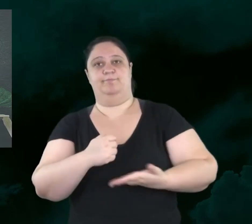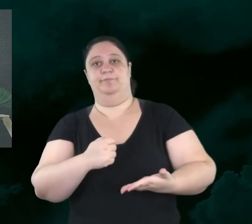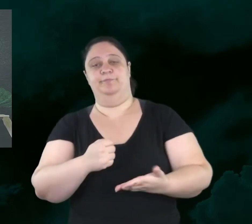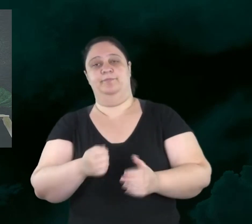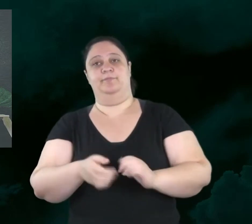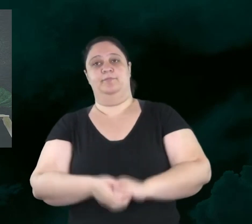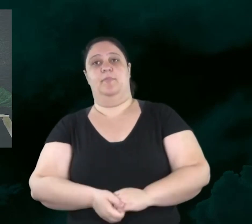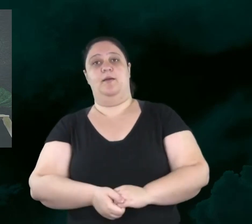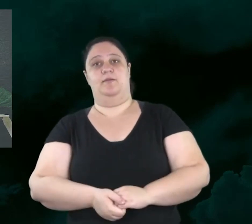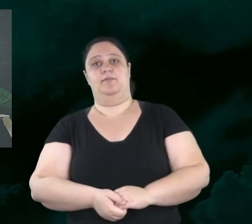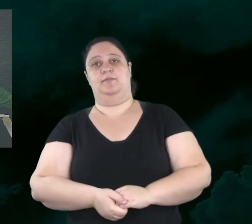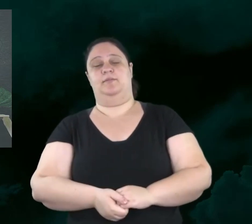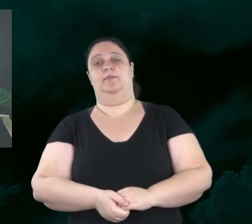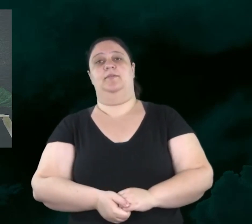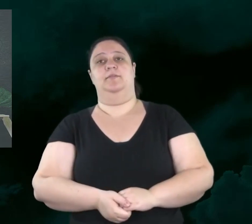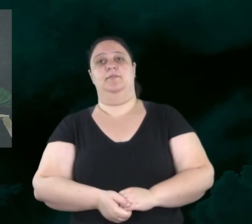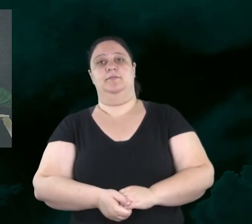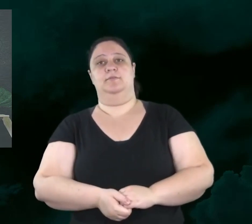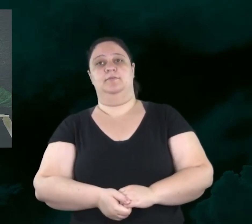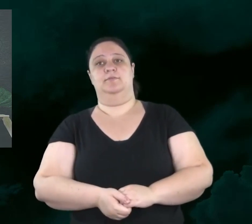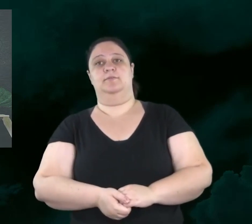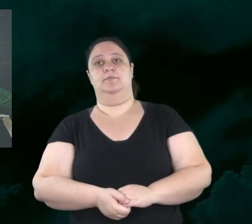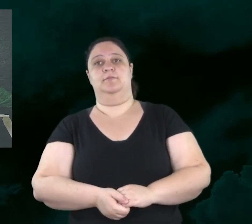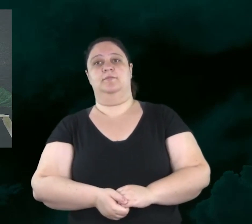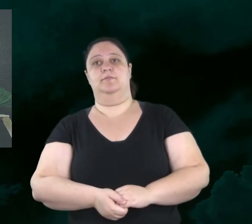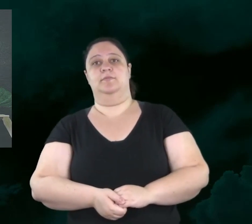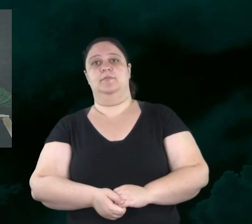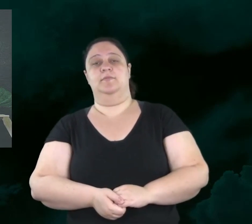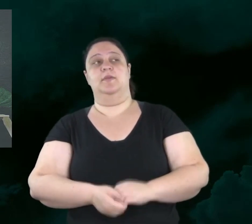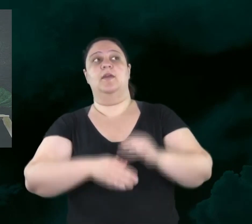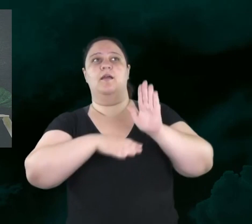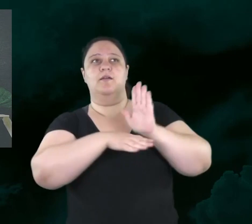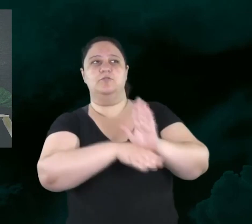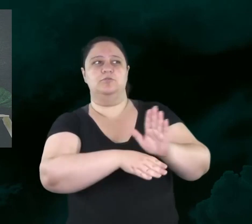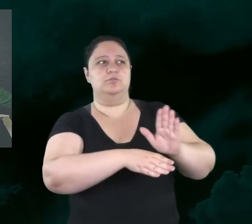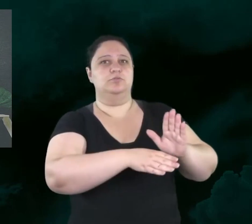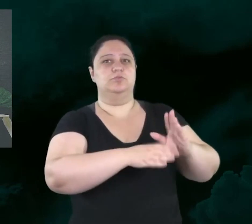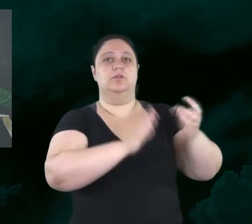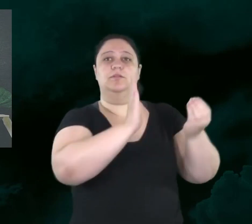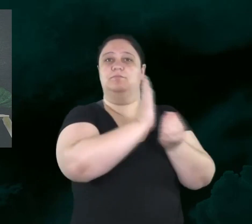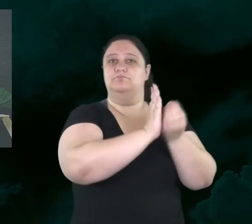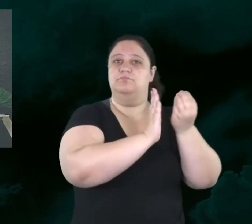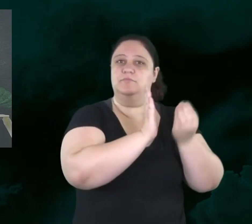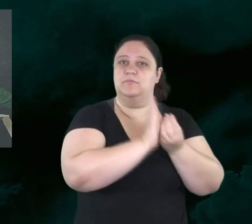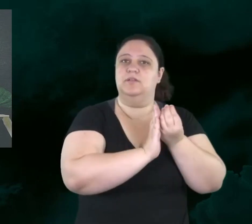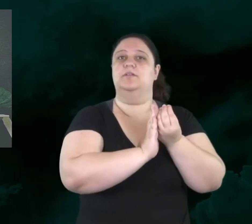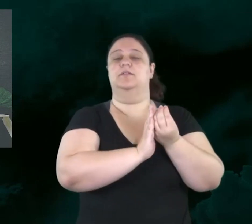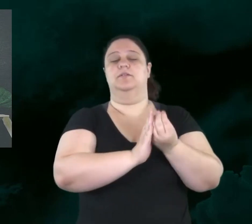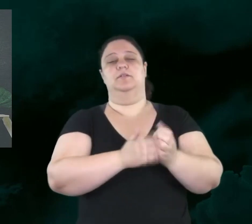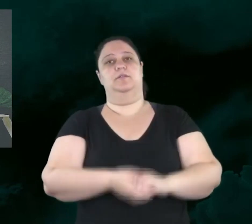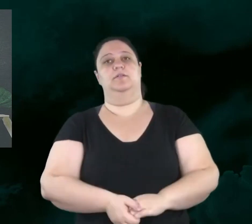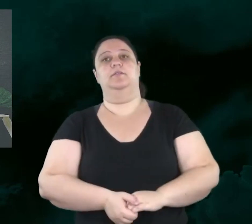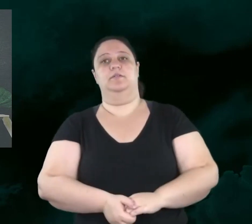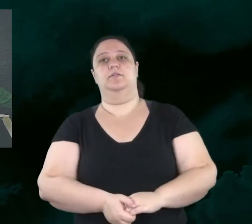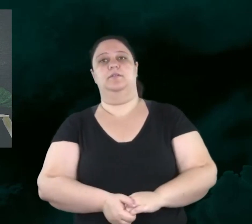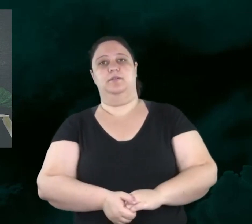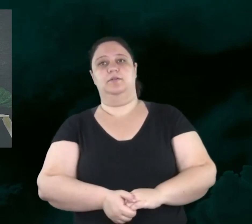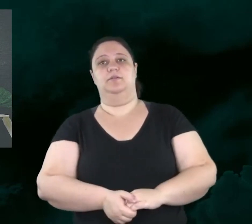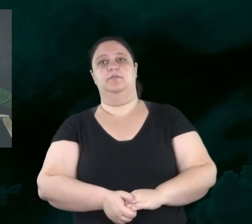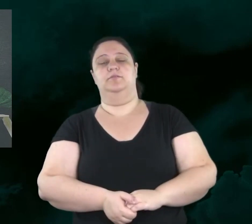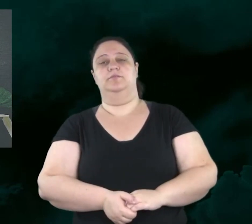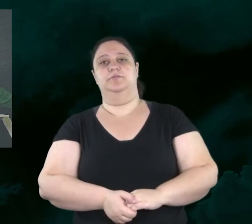vai pautar, né, a edificação da igreja, que vai pautar a vida cristã, a vida da igreja ou a obra de